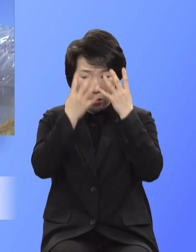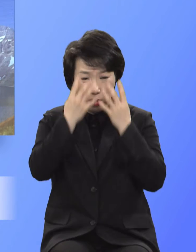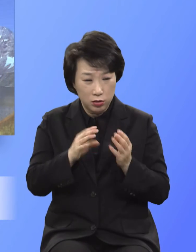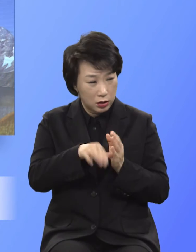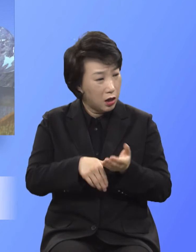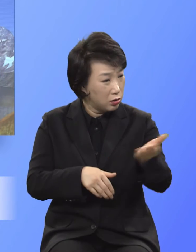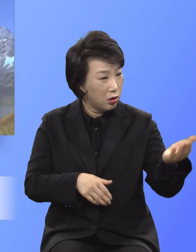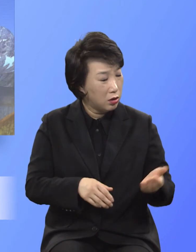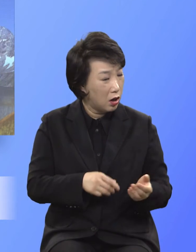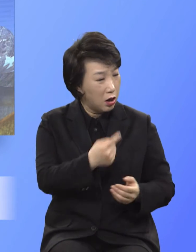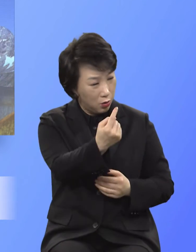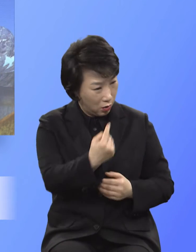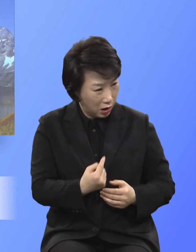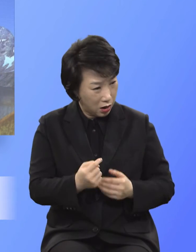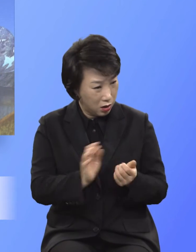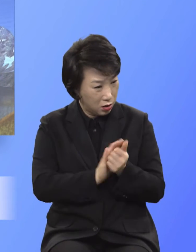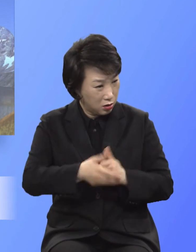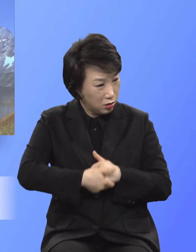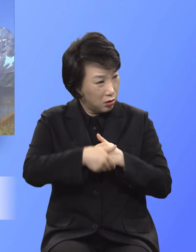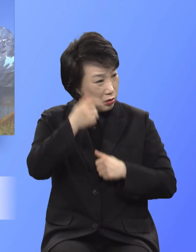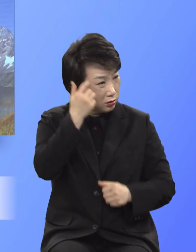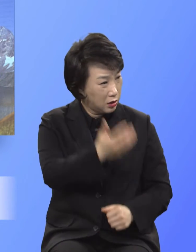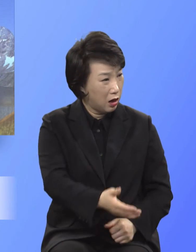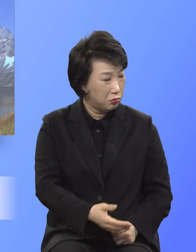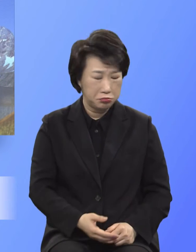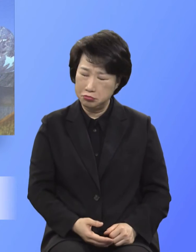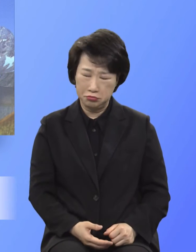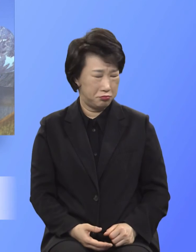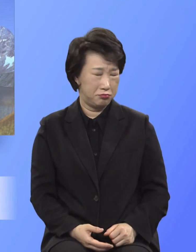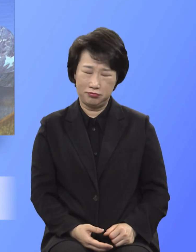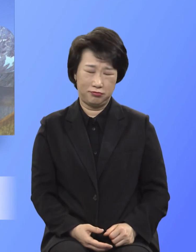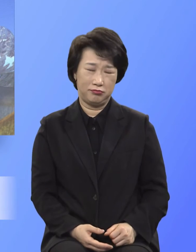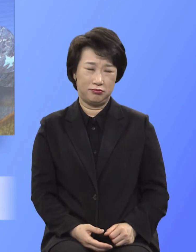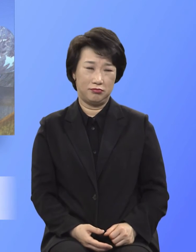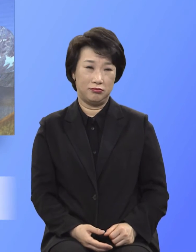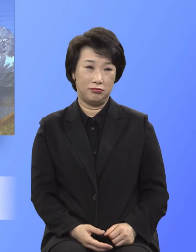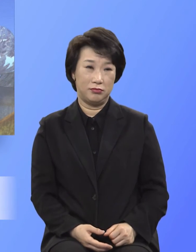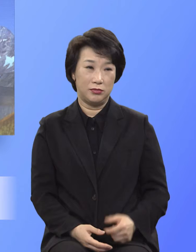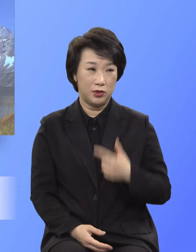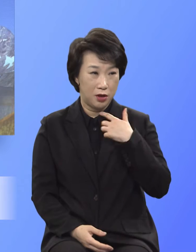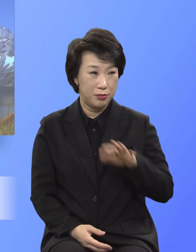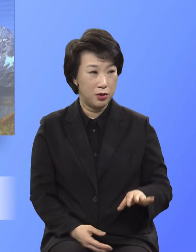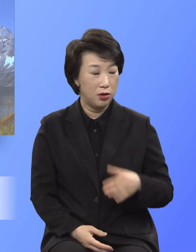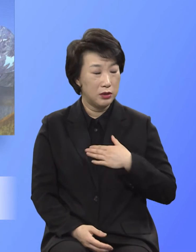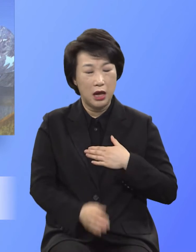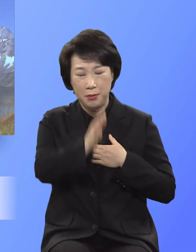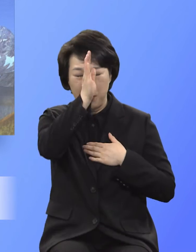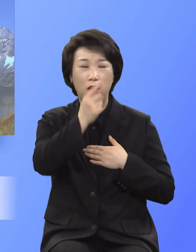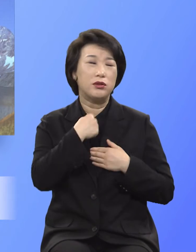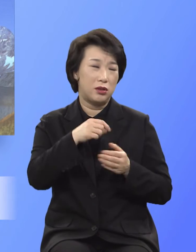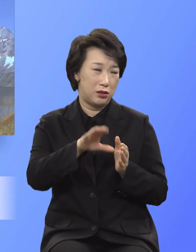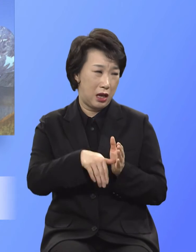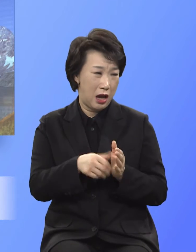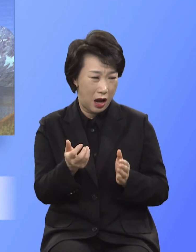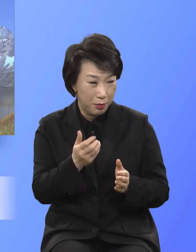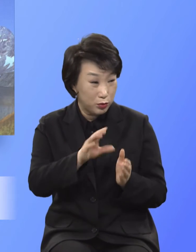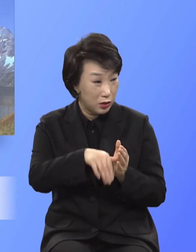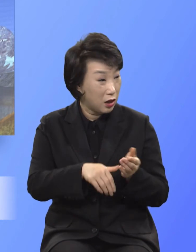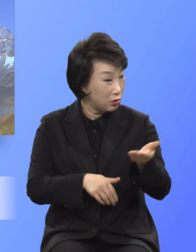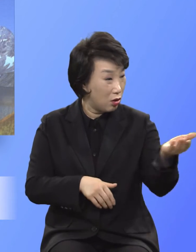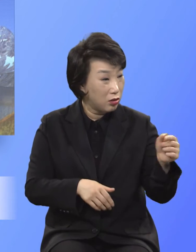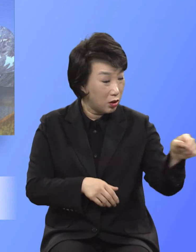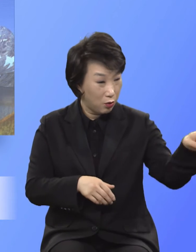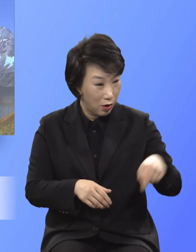옥에 갇혔을 때 네가 나를 알기나 했더냐 내가 병들어서 고통당할